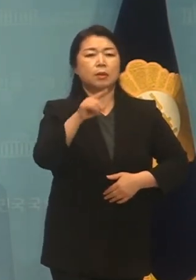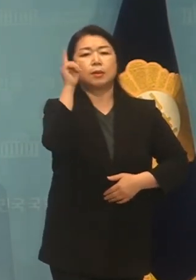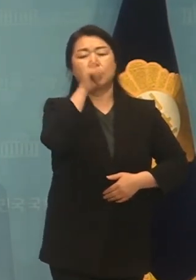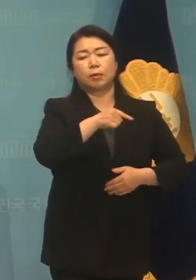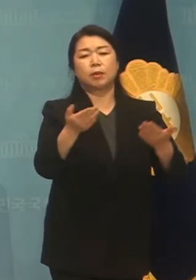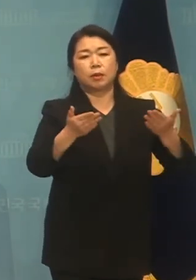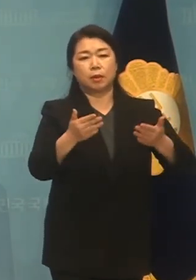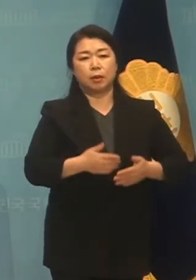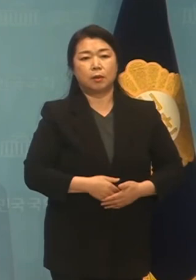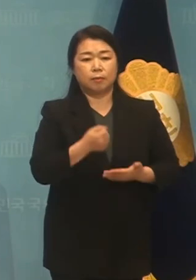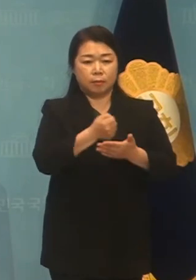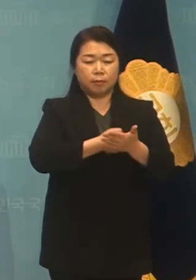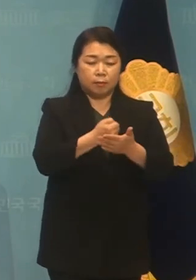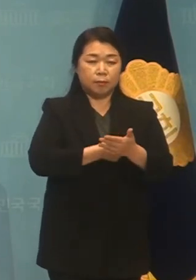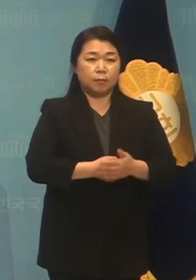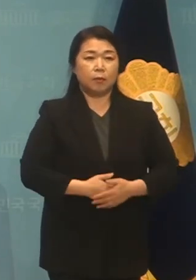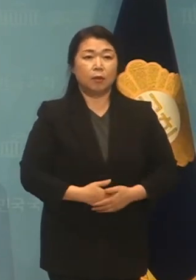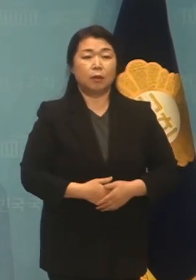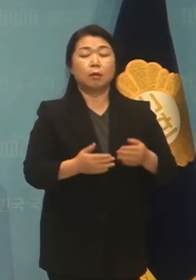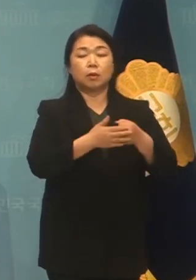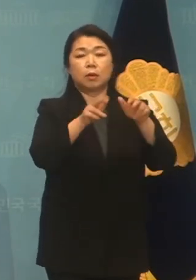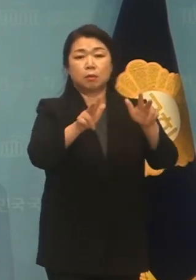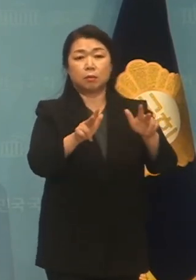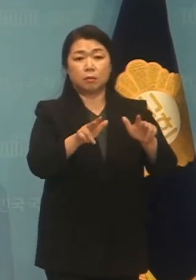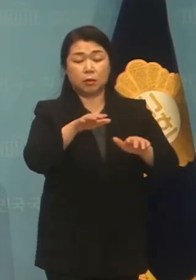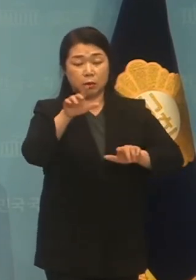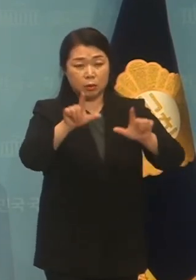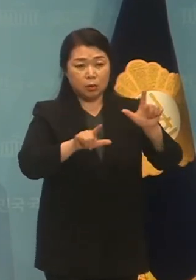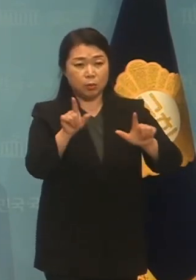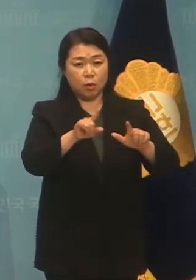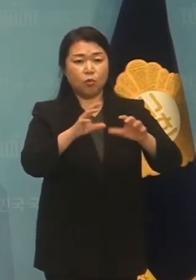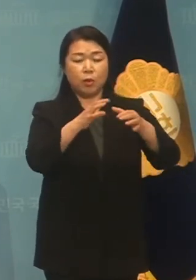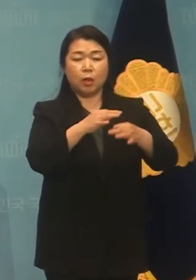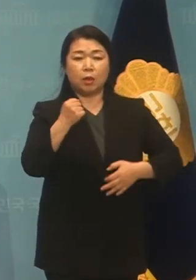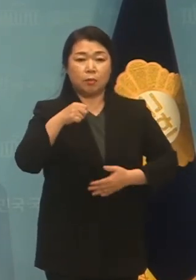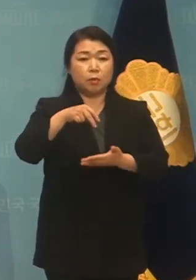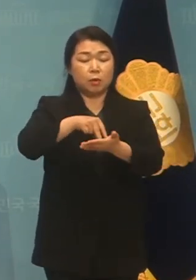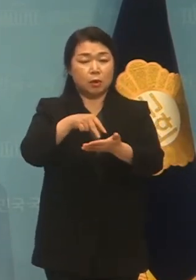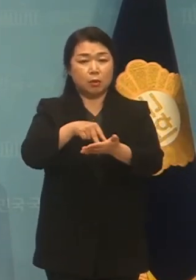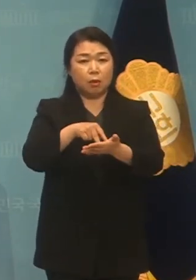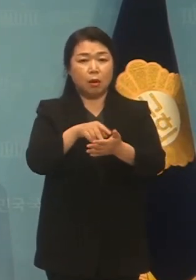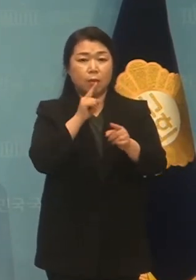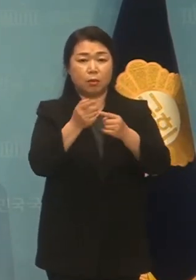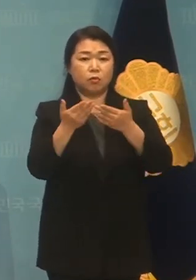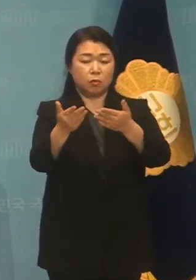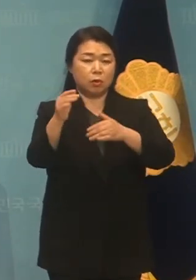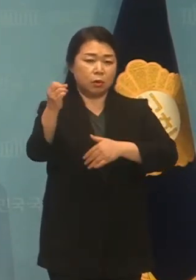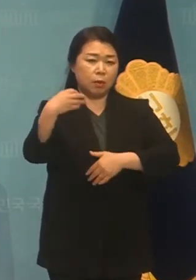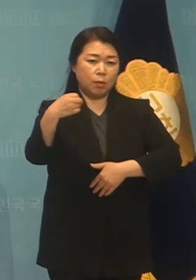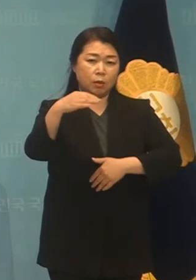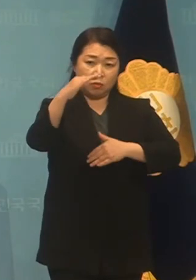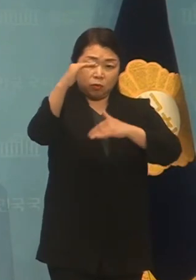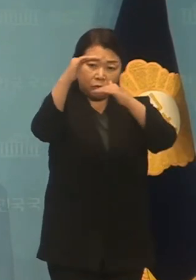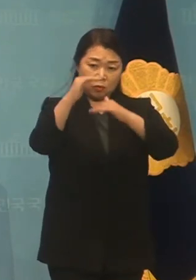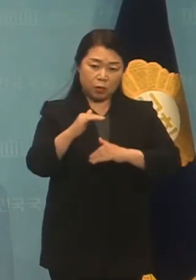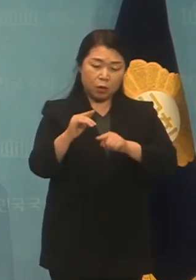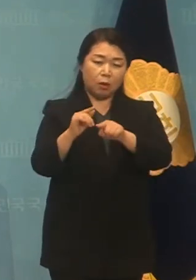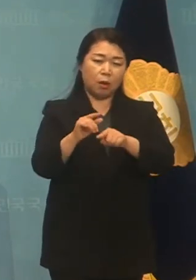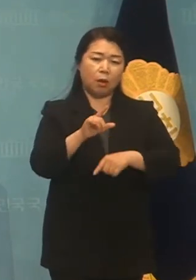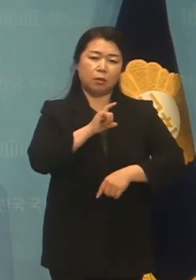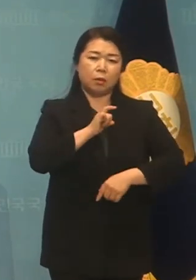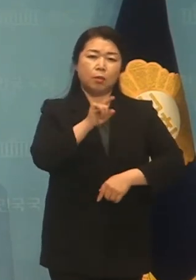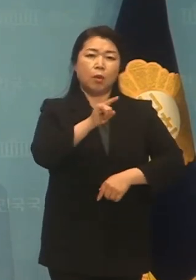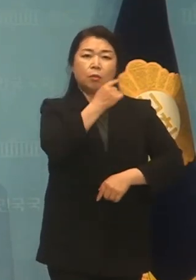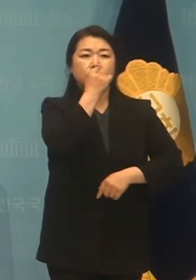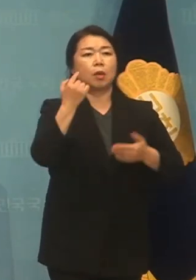아닐 수 없습니다. 그래서 지금 현재 국민의힘 쪽에 말씀하신 것들 중에서 제기하는 의혹 중에